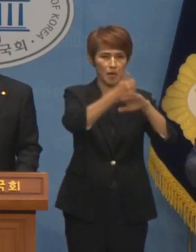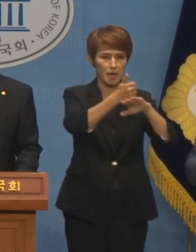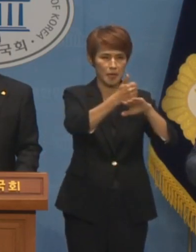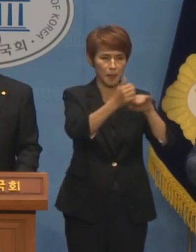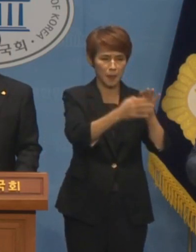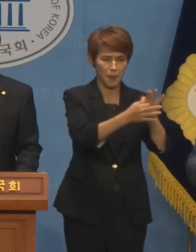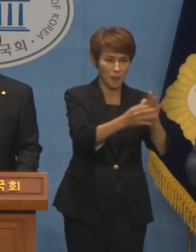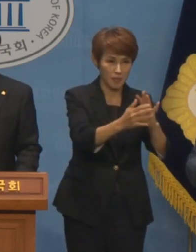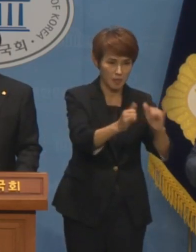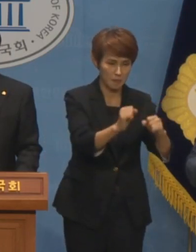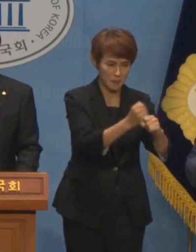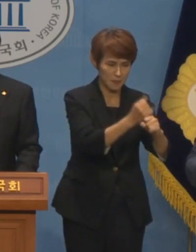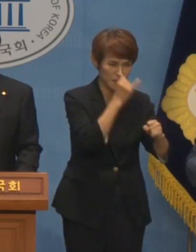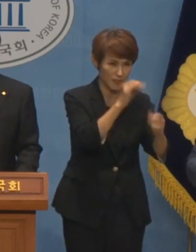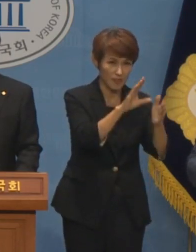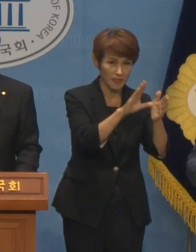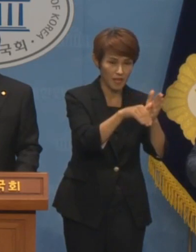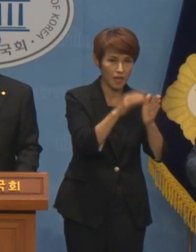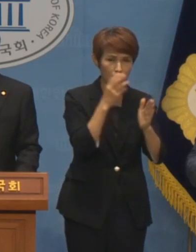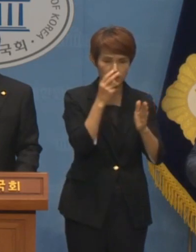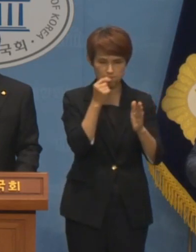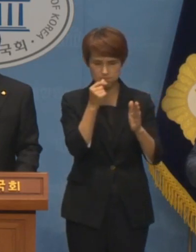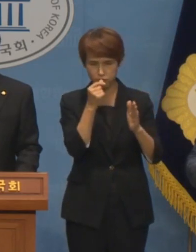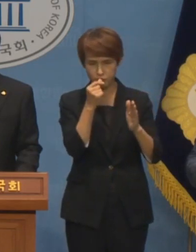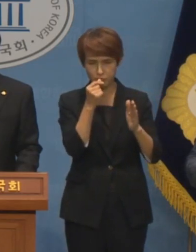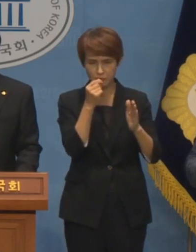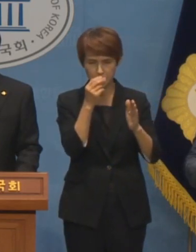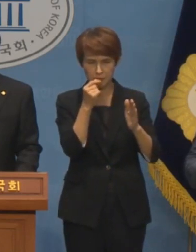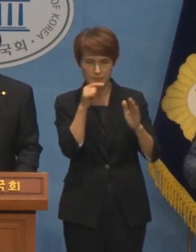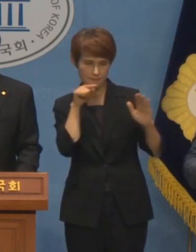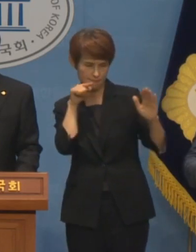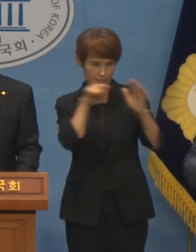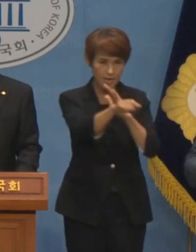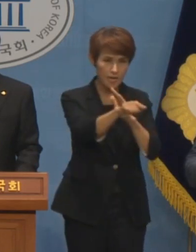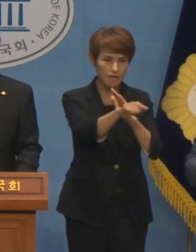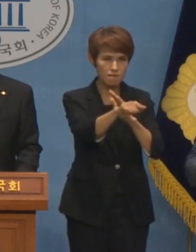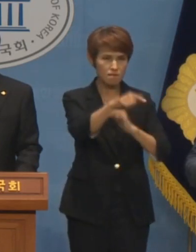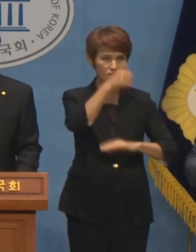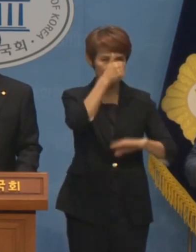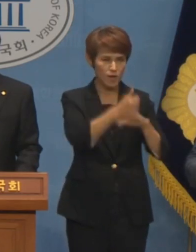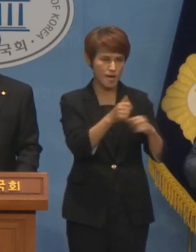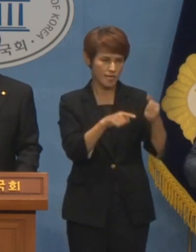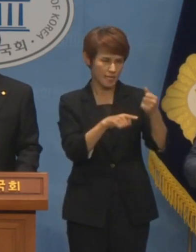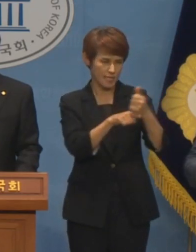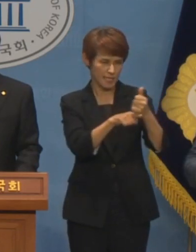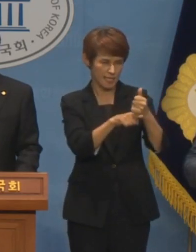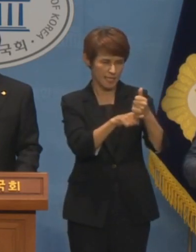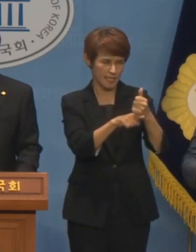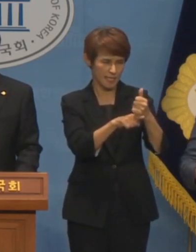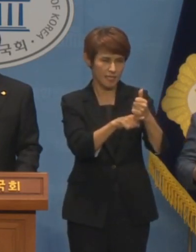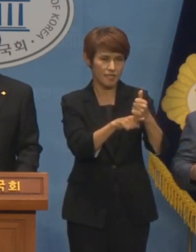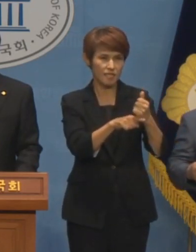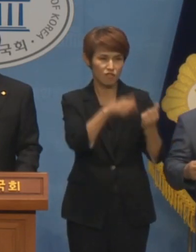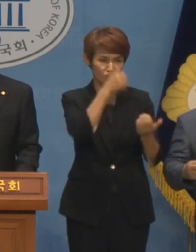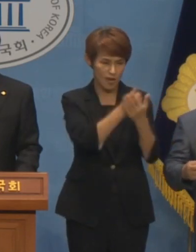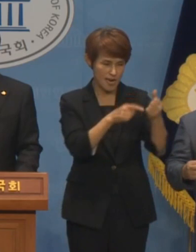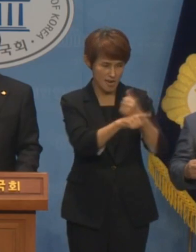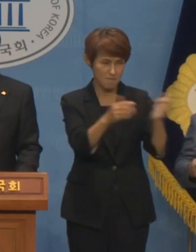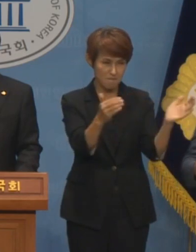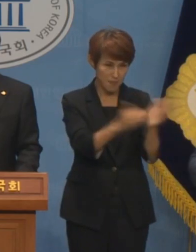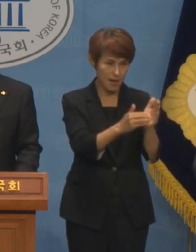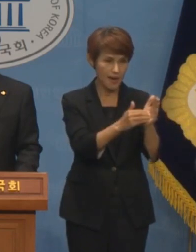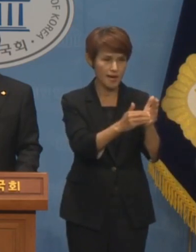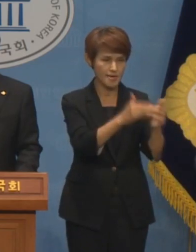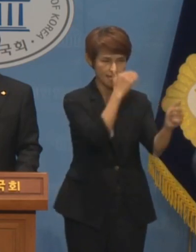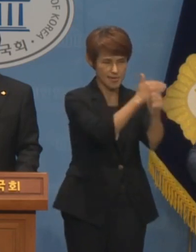저질렀을 때 암행어사로 파견돼서 그들의 죄를 묻고 봉고 파직시키고 그리고 그들에게